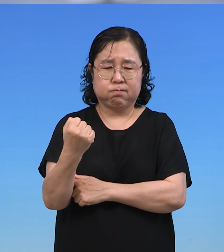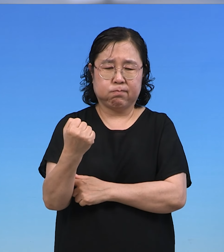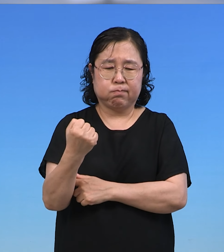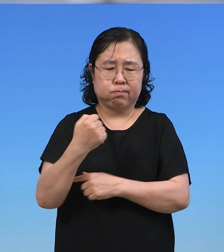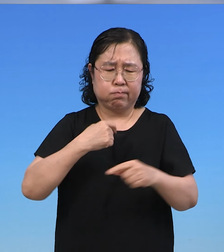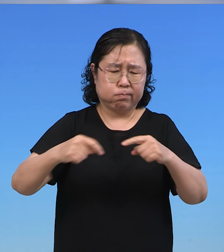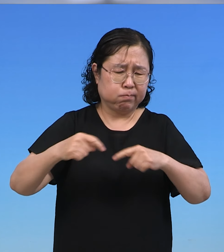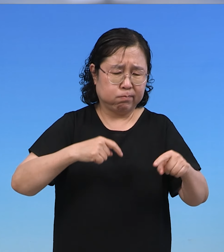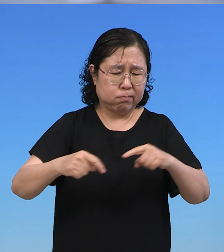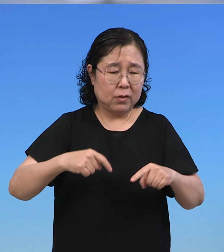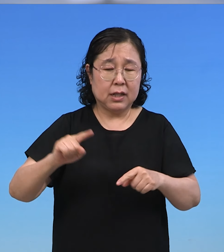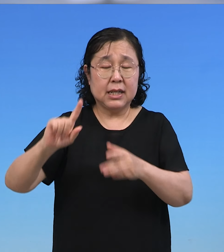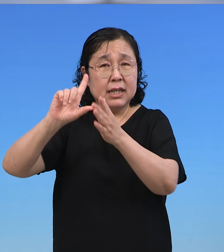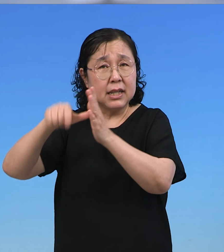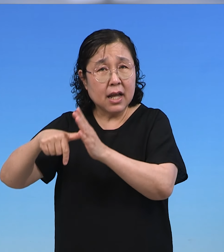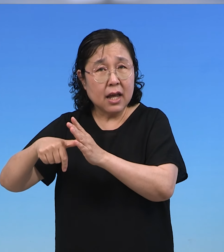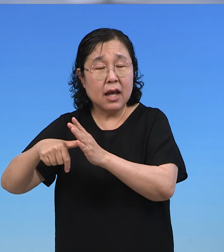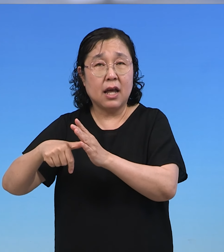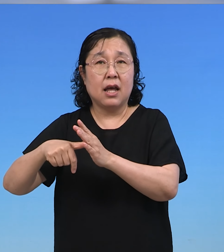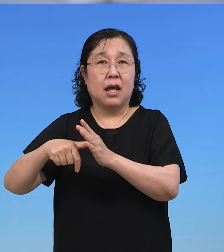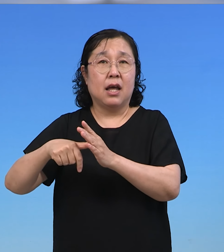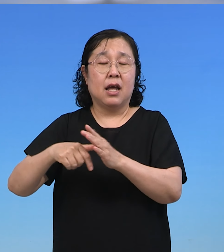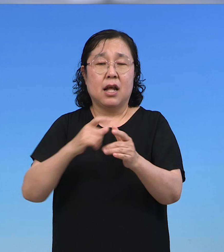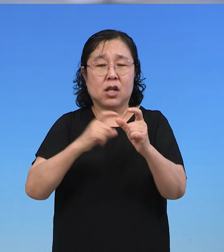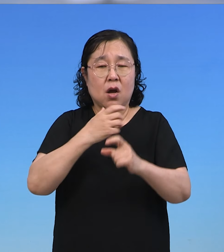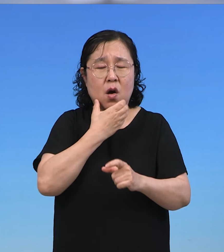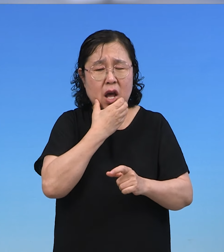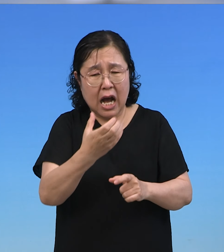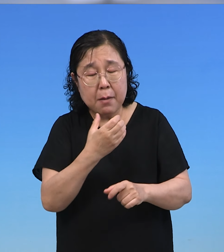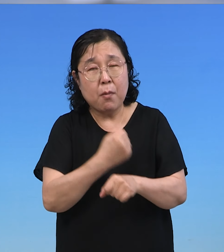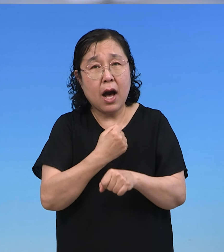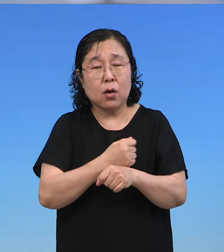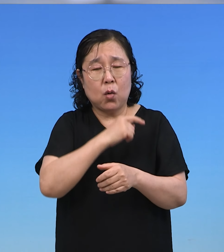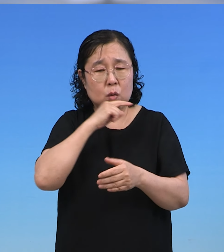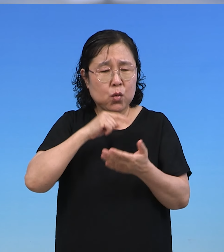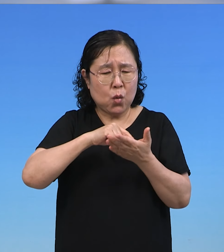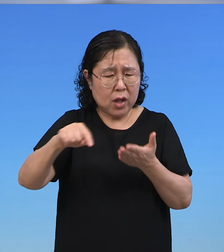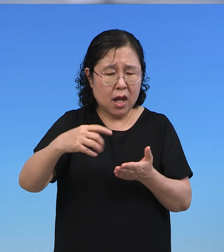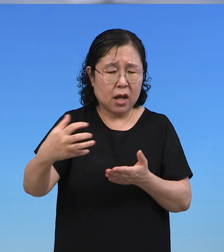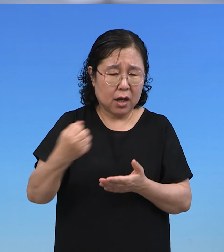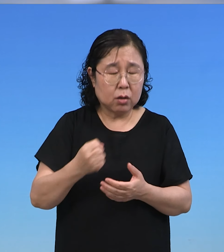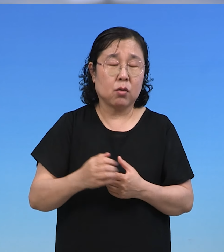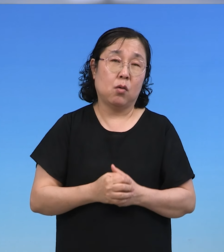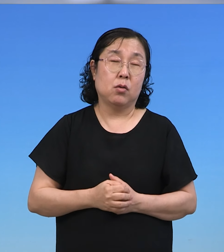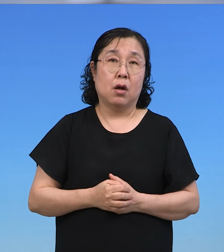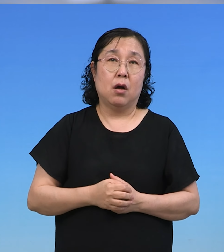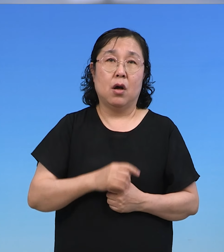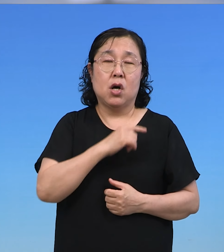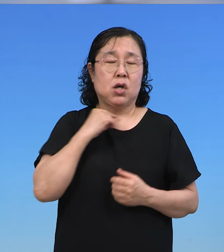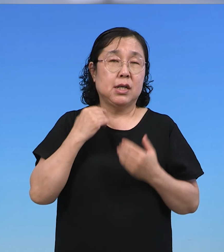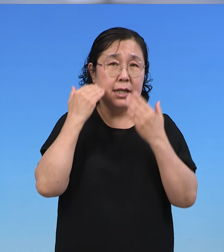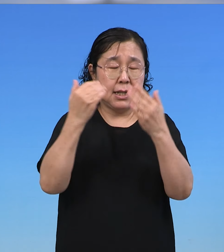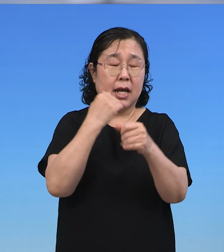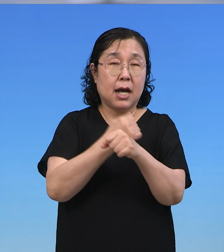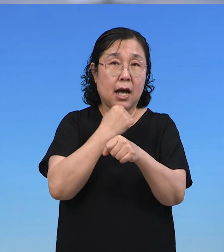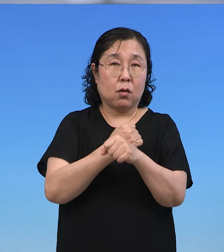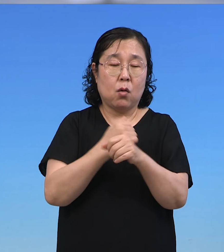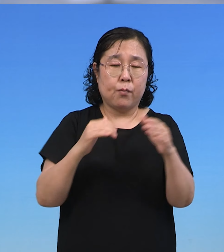평화를 만드는 이 시대에 더 양보하고, 더 손해보고, 더 희생하고, 더 가정을 지켜내기